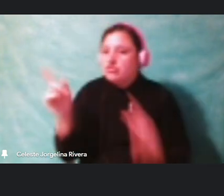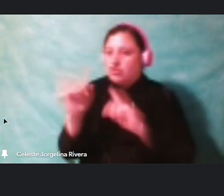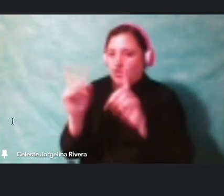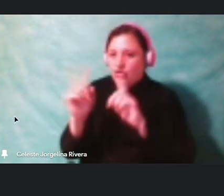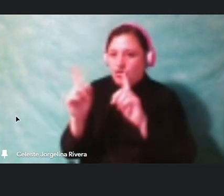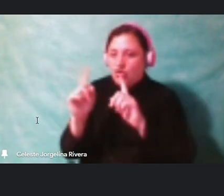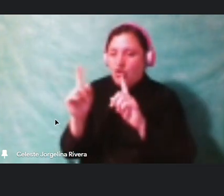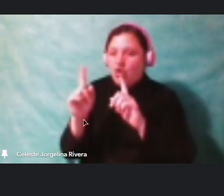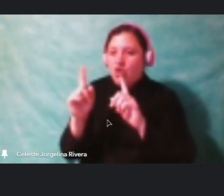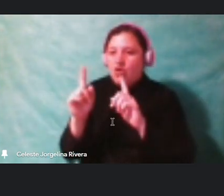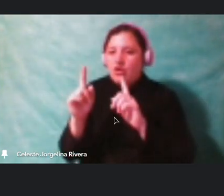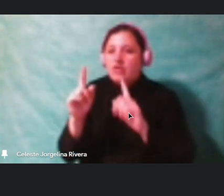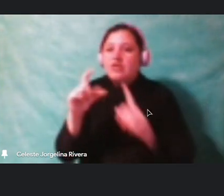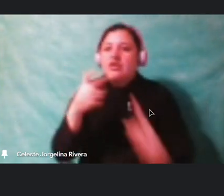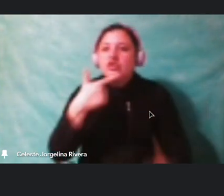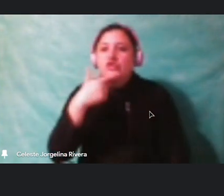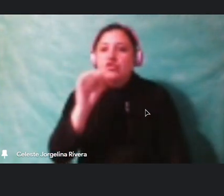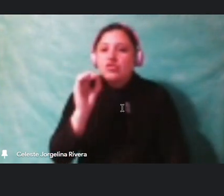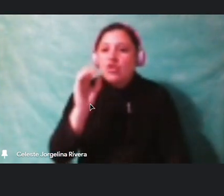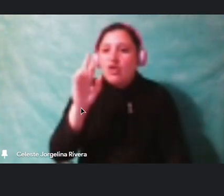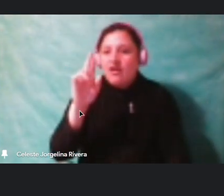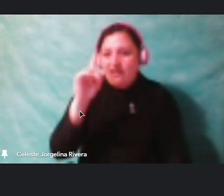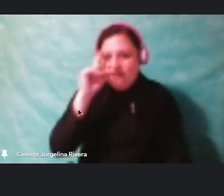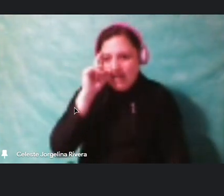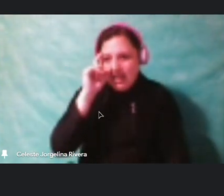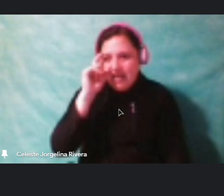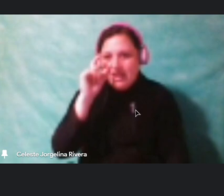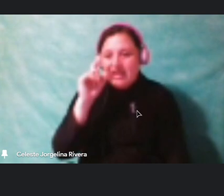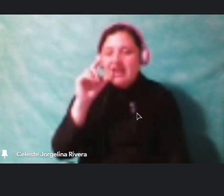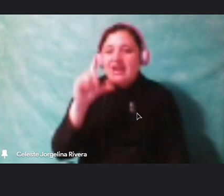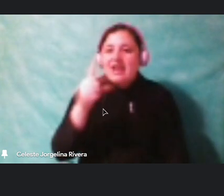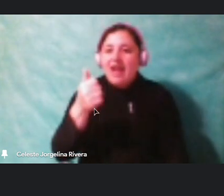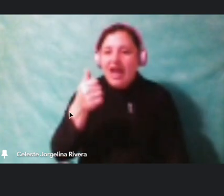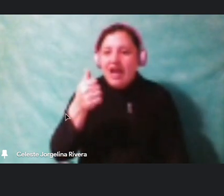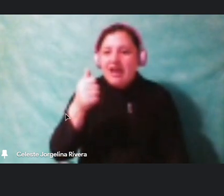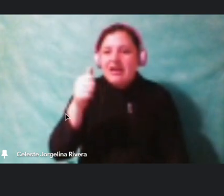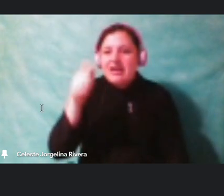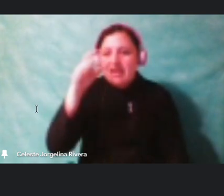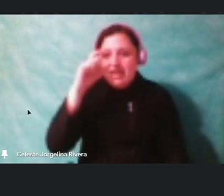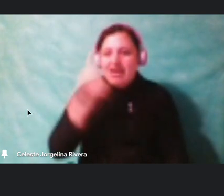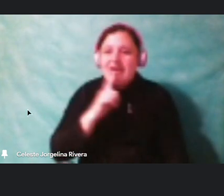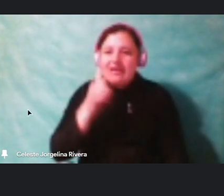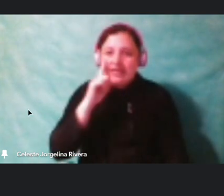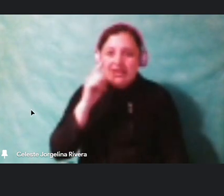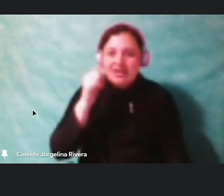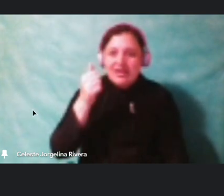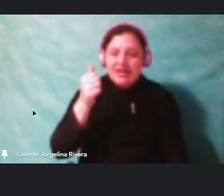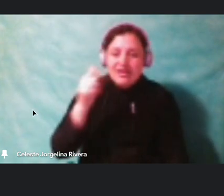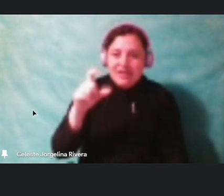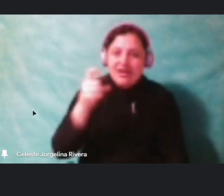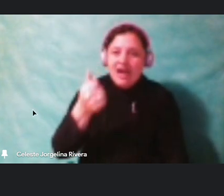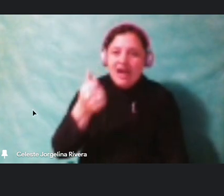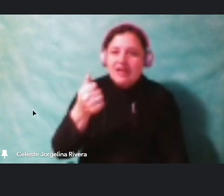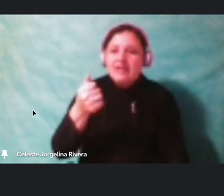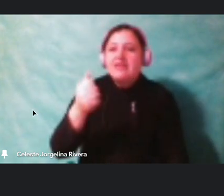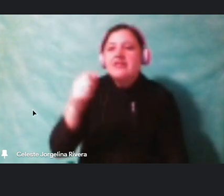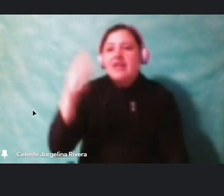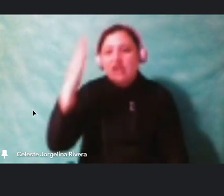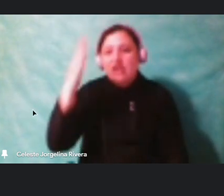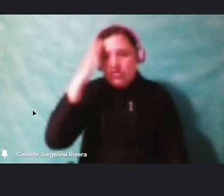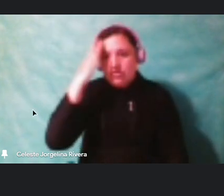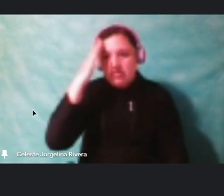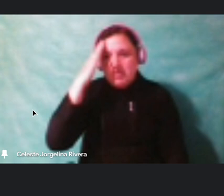sobre la ética de la tecnología. ¿Del conocimiento? La tecnología y el conocimiento científico. Científico, ¿sí?